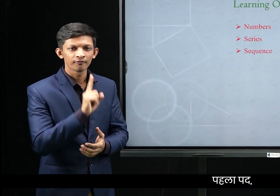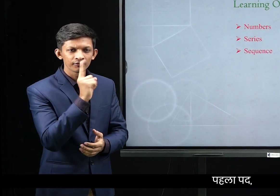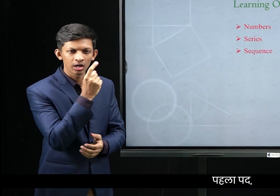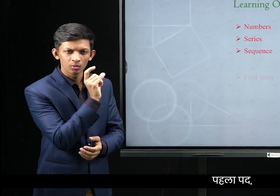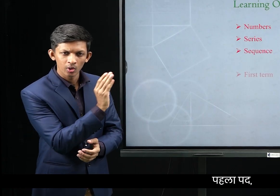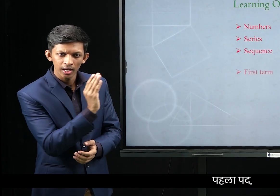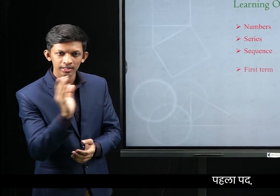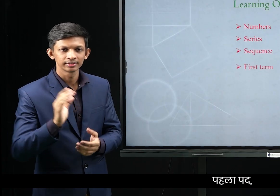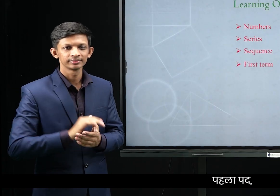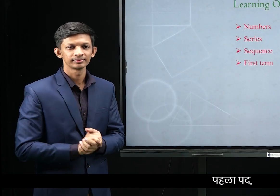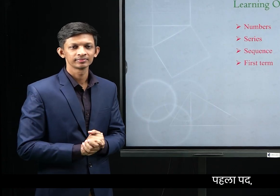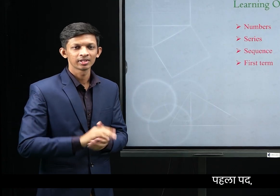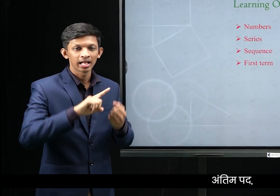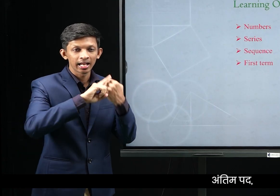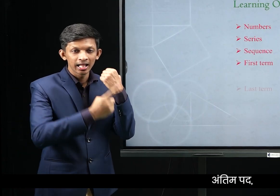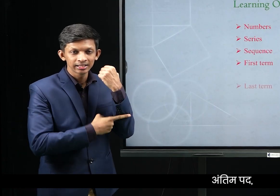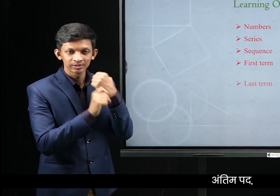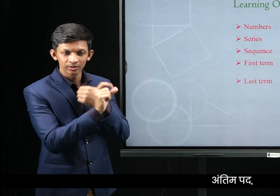पहला पद, अंतिम पद,